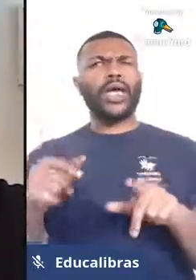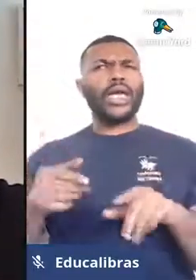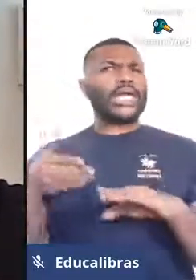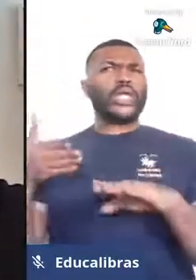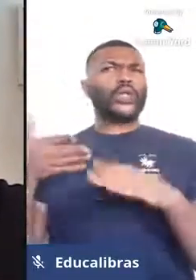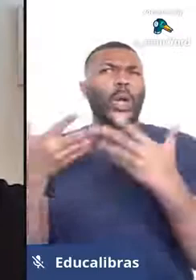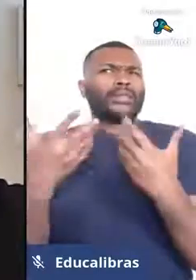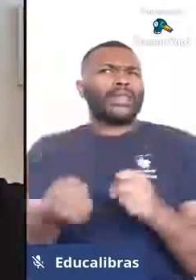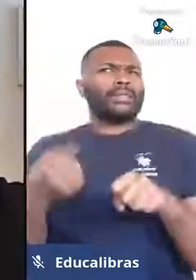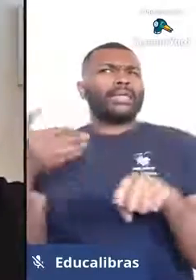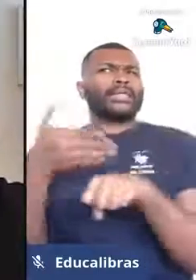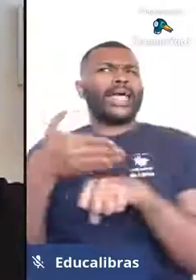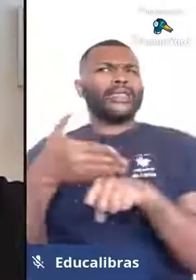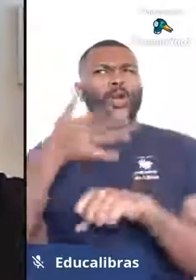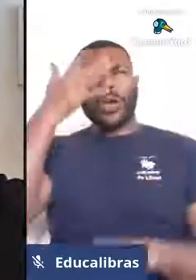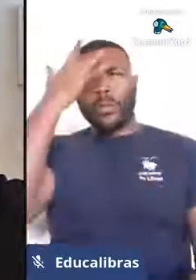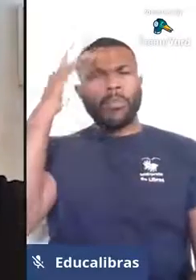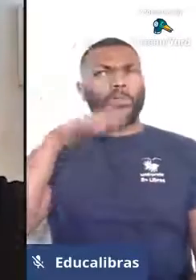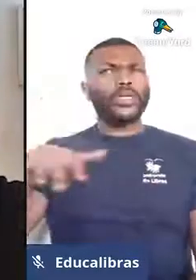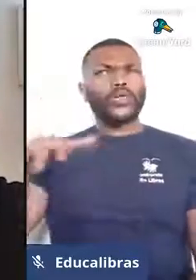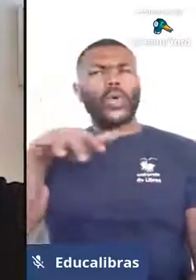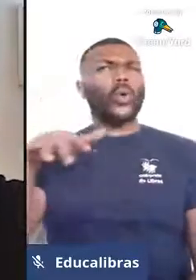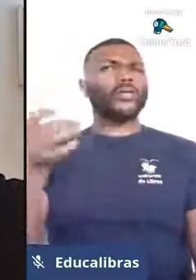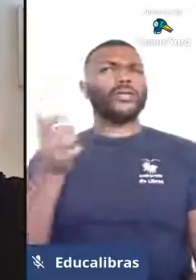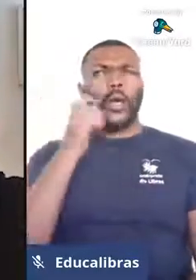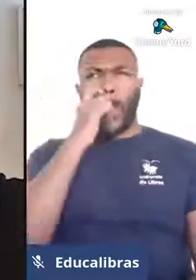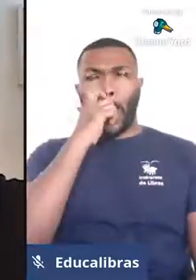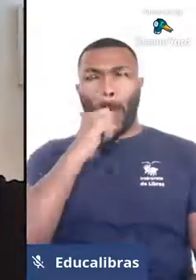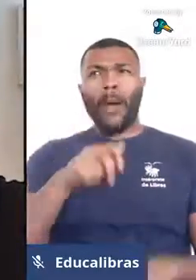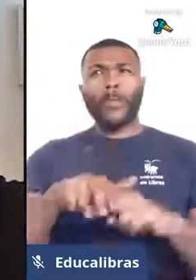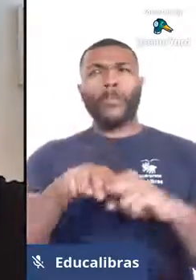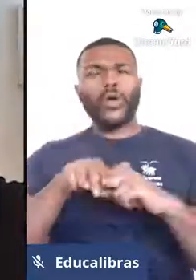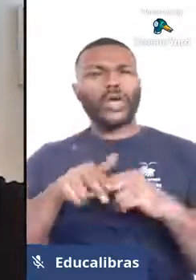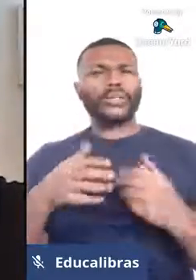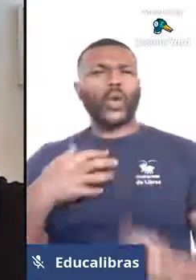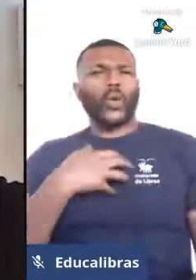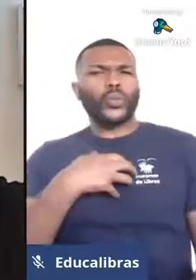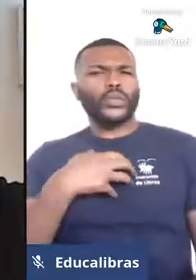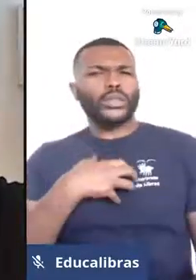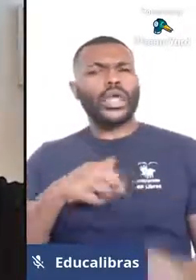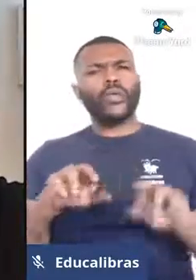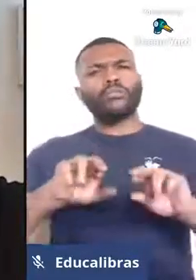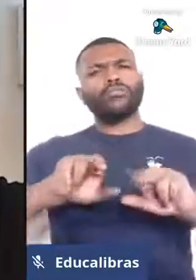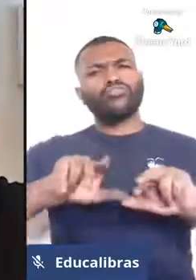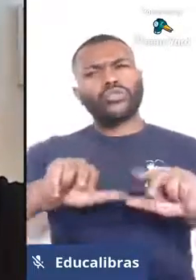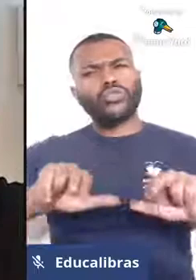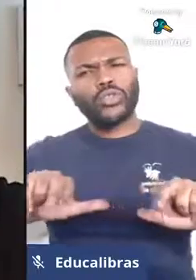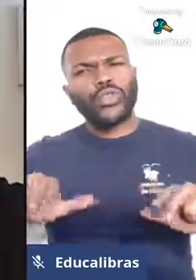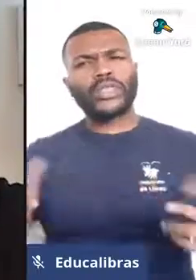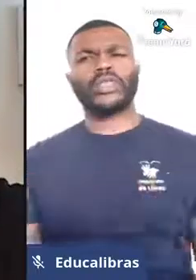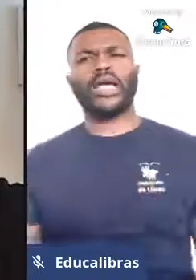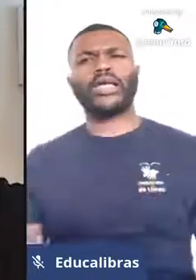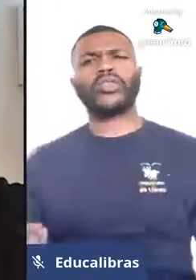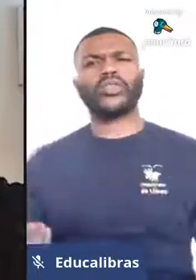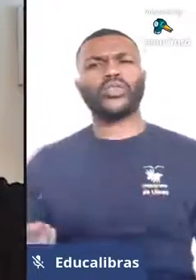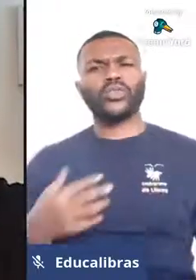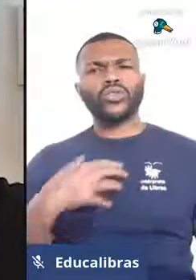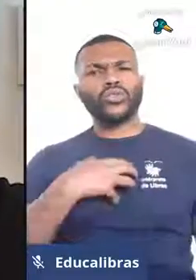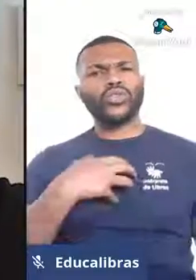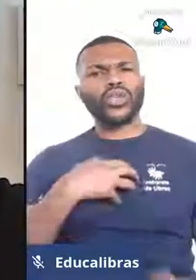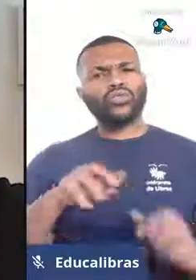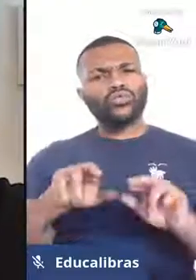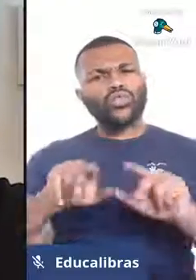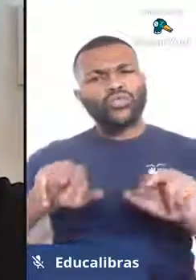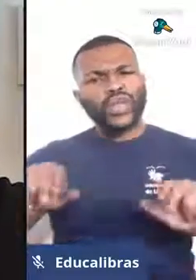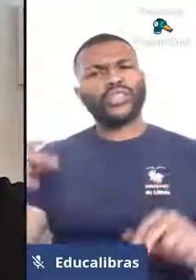grupo de pessoas baseada em uma condição, numa diversidade, num aspecto diferente delas. Se elas são